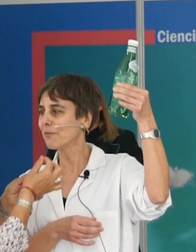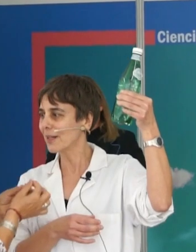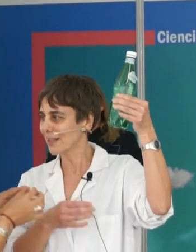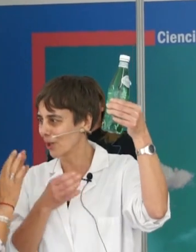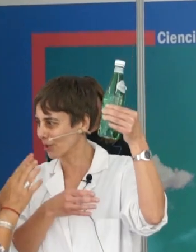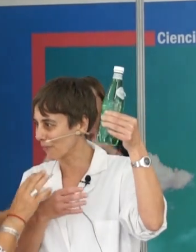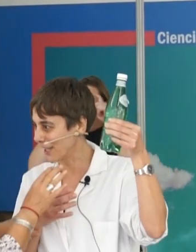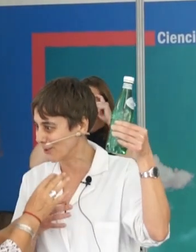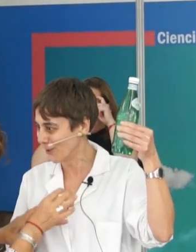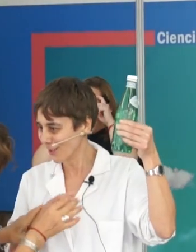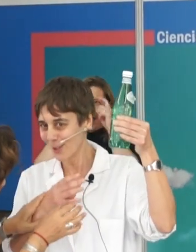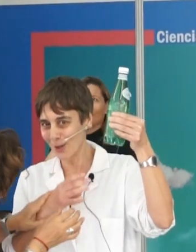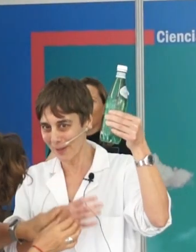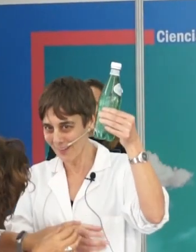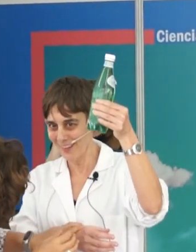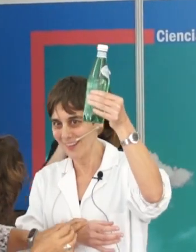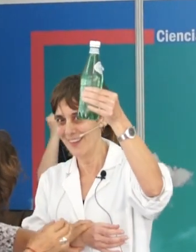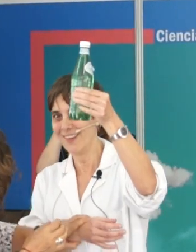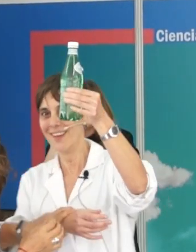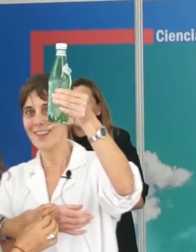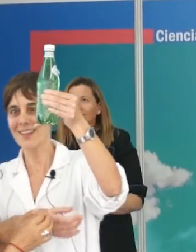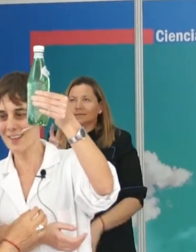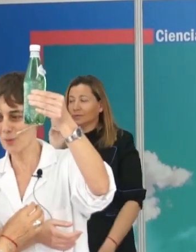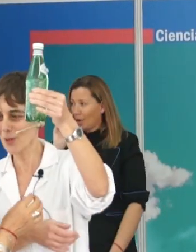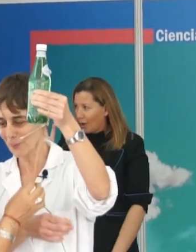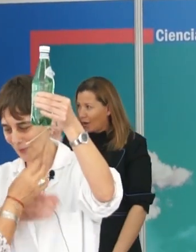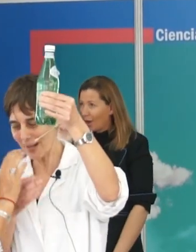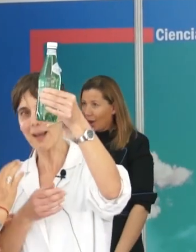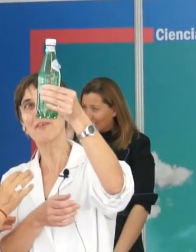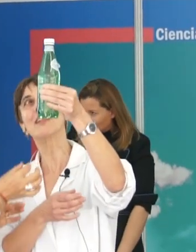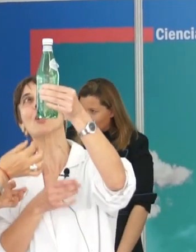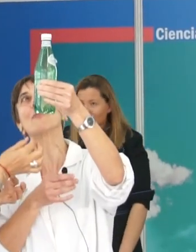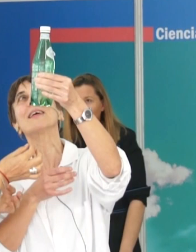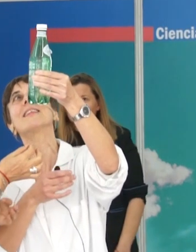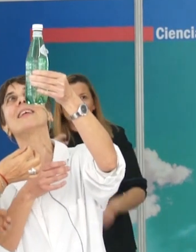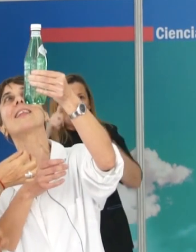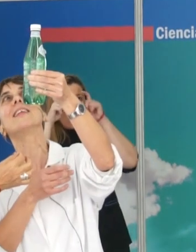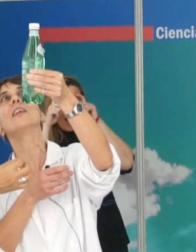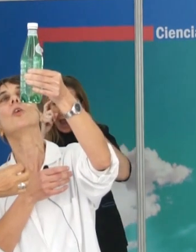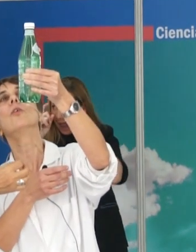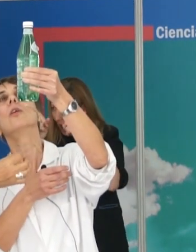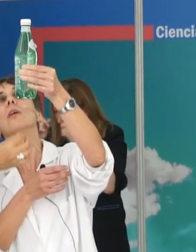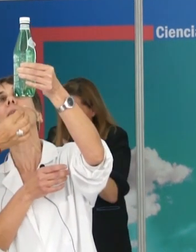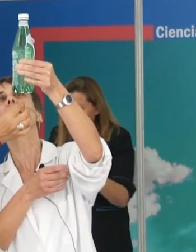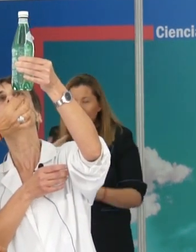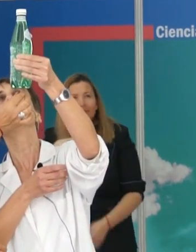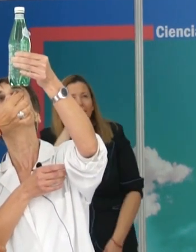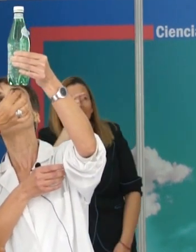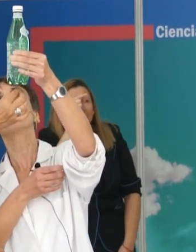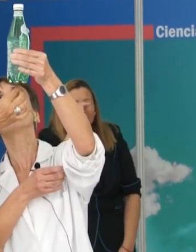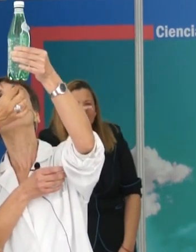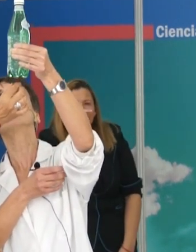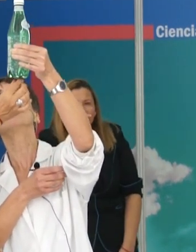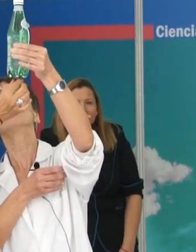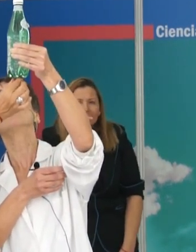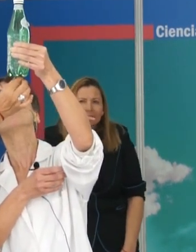Ponte las gafas, que no lo estás viendo. ¿Lo ves? No lo sé. ¿Te aseguro? Ponte las gafas, si no lo ves, tira del hilito. ¿Lo ves? ¿Lo